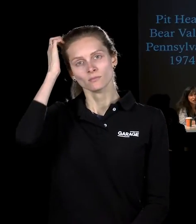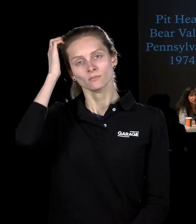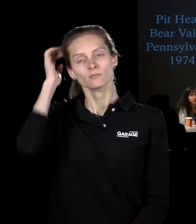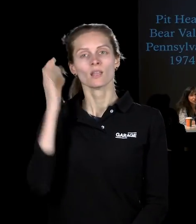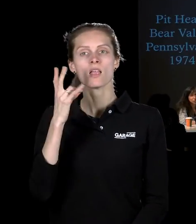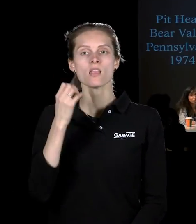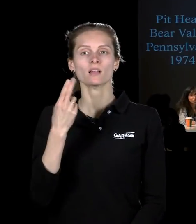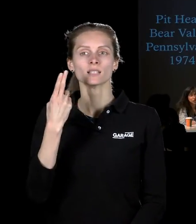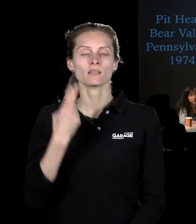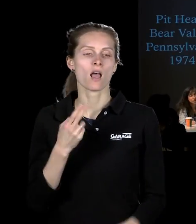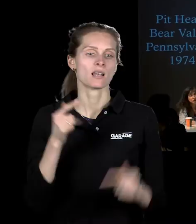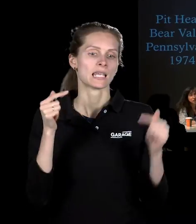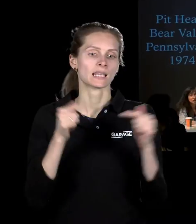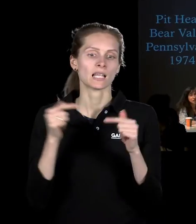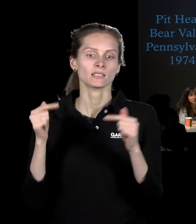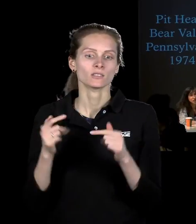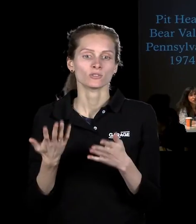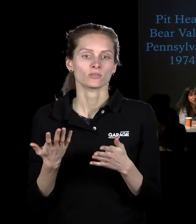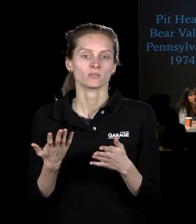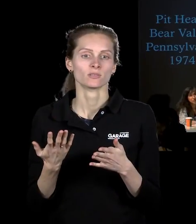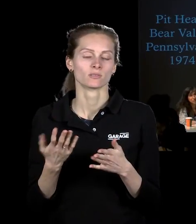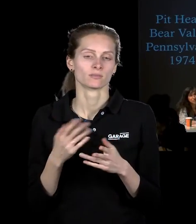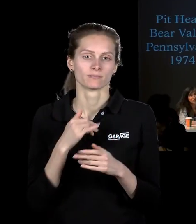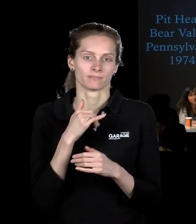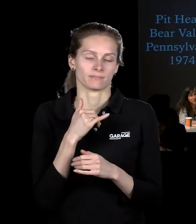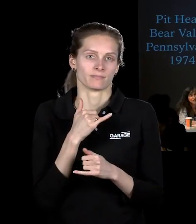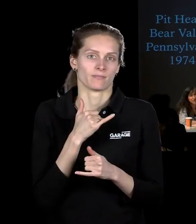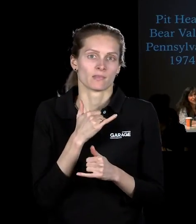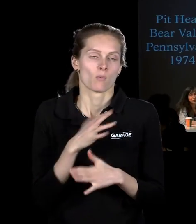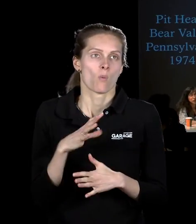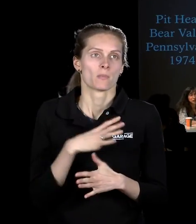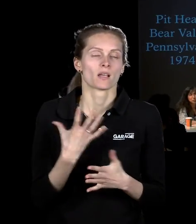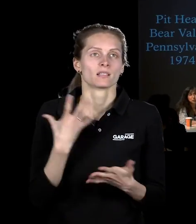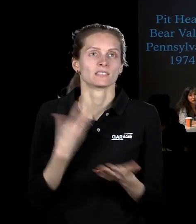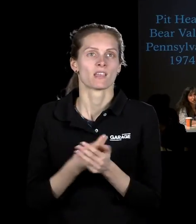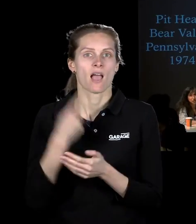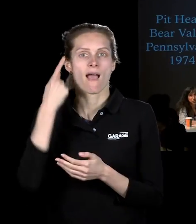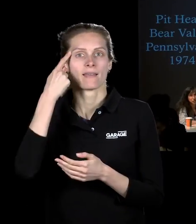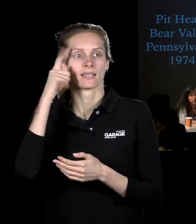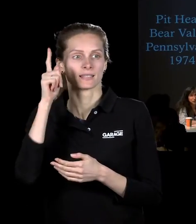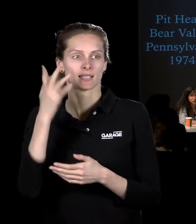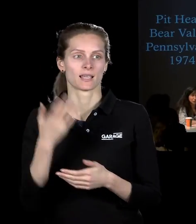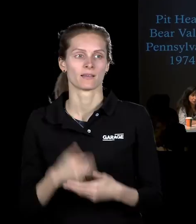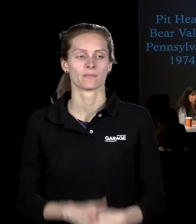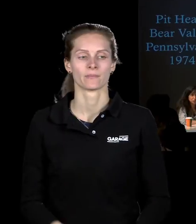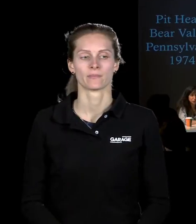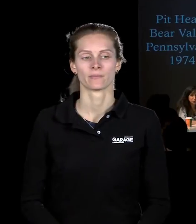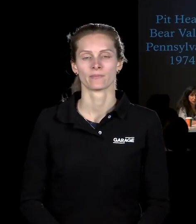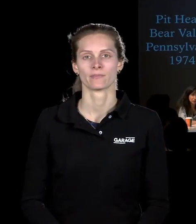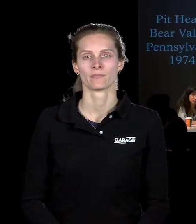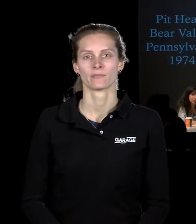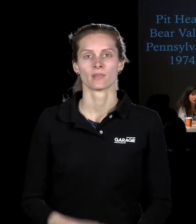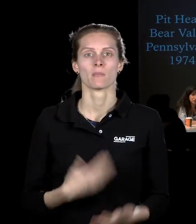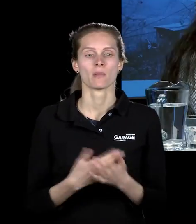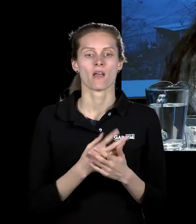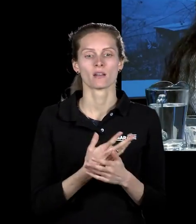идентичности, соответственно, они не могут принадлежать тоталитарной идеологии. Нету идеи почвенничества, нету идеи, которая была в